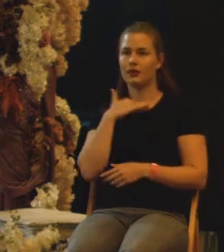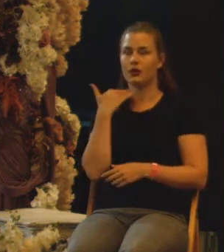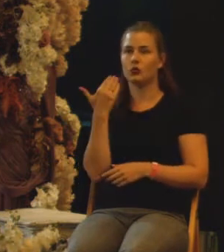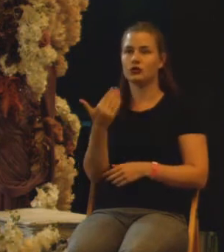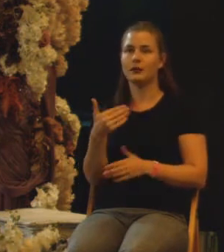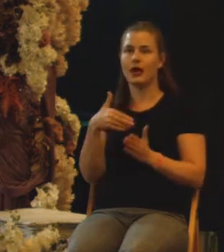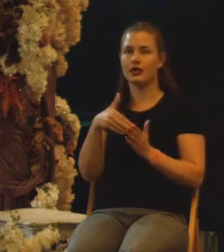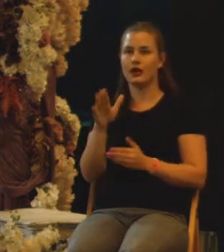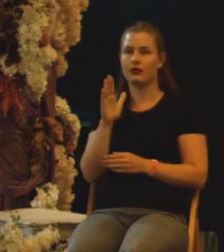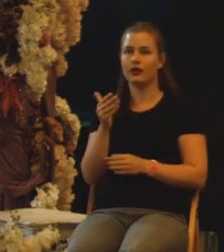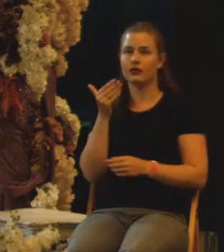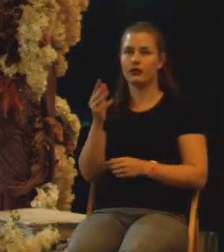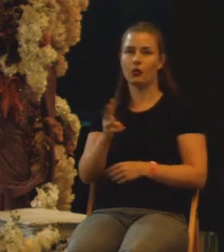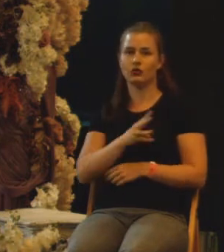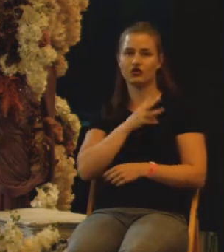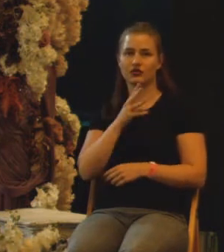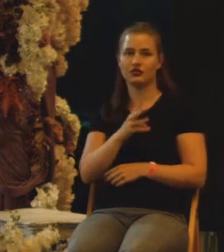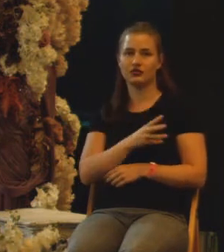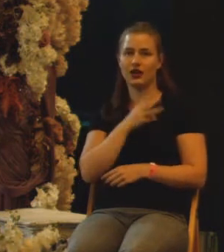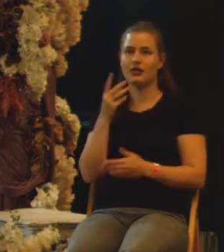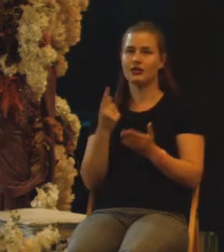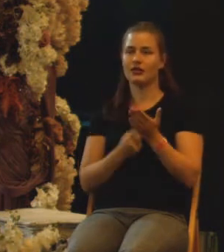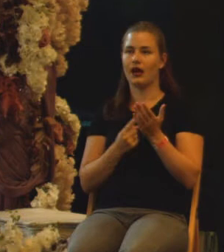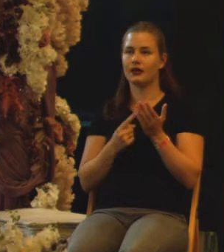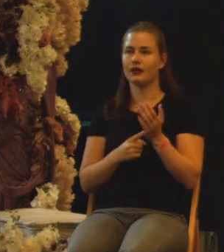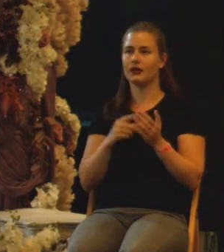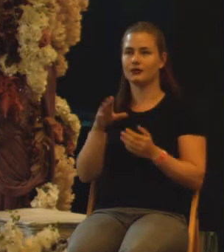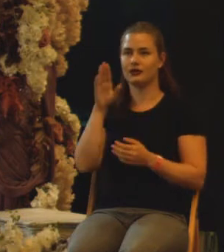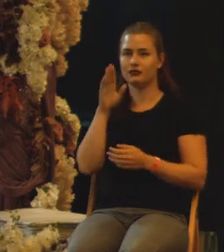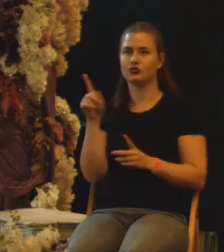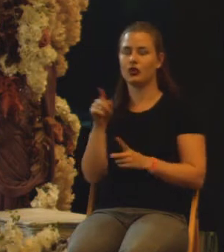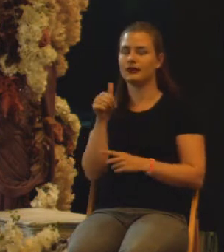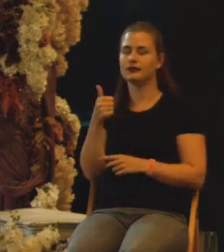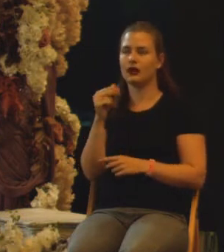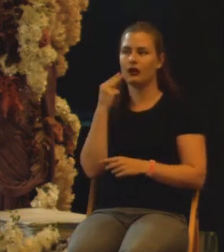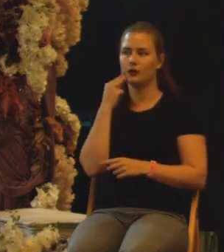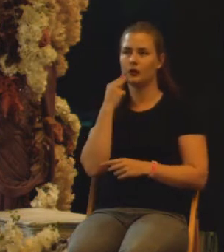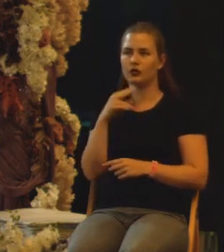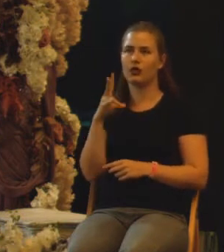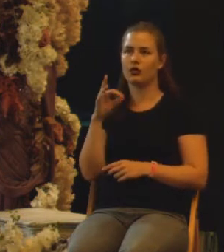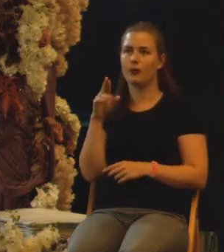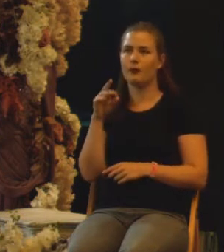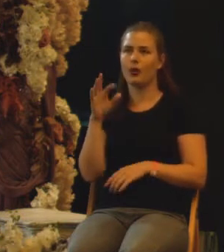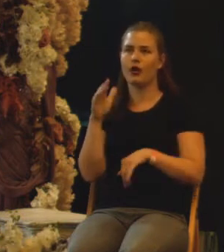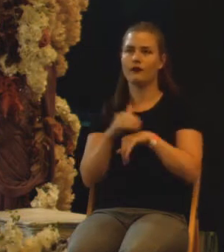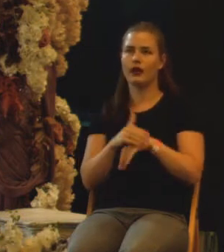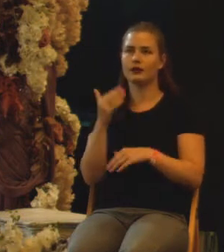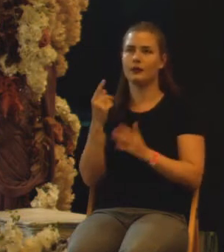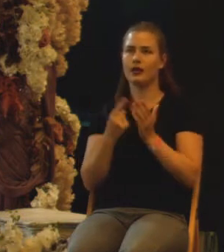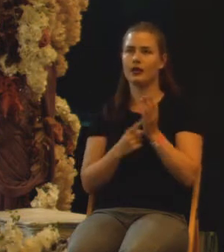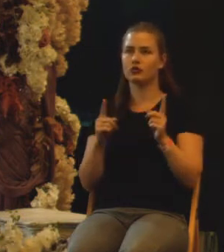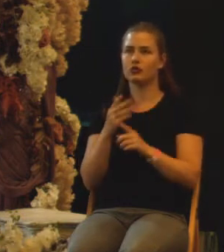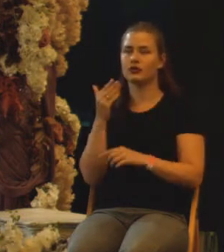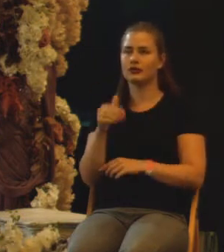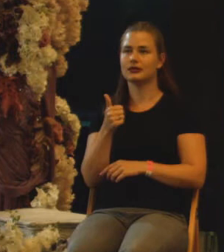тебе отказывать в твоем желании доказать ему, что ты самая лучшая. Но по факту тебе доказывать, что ты